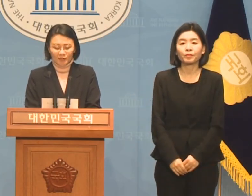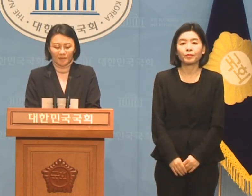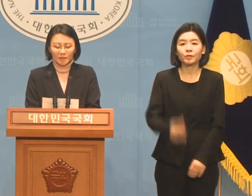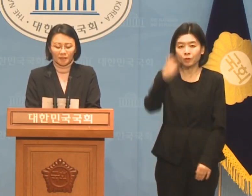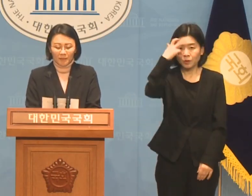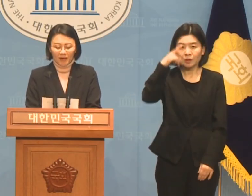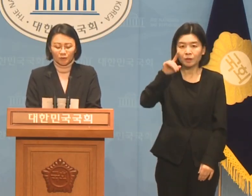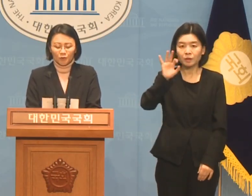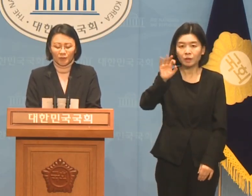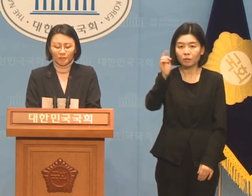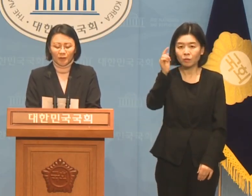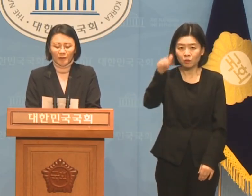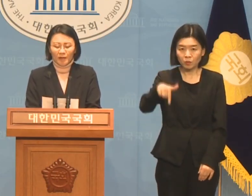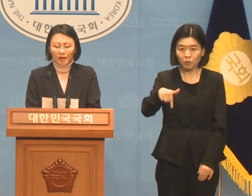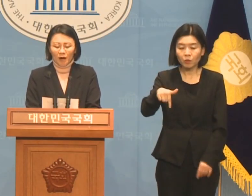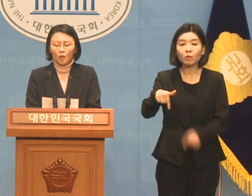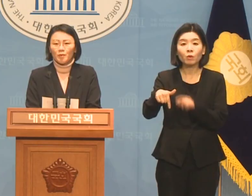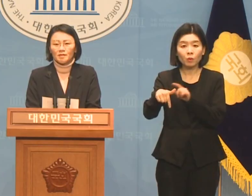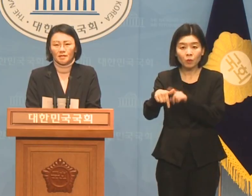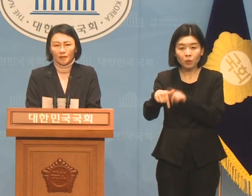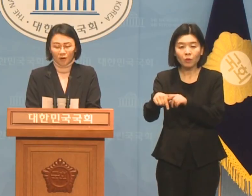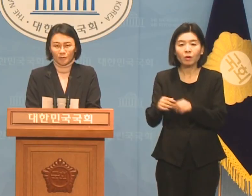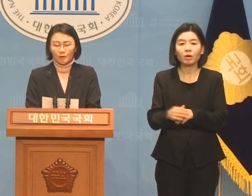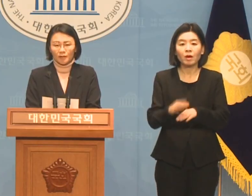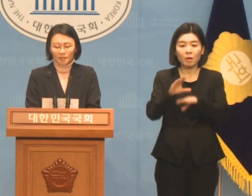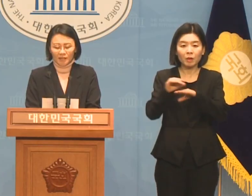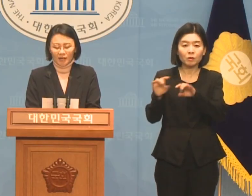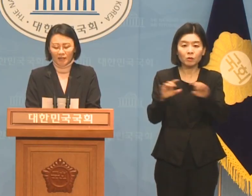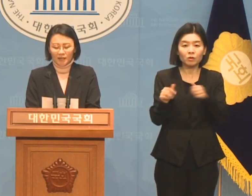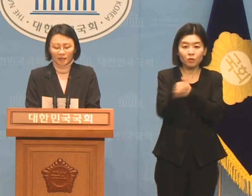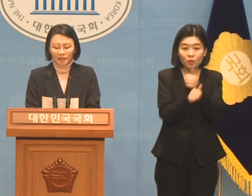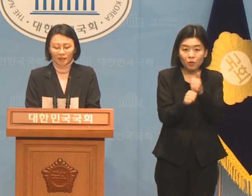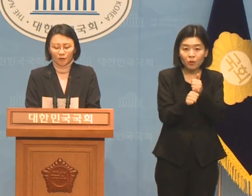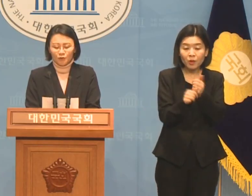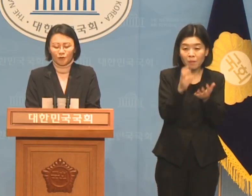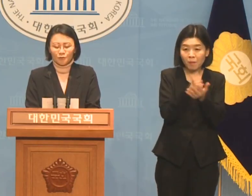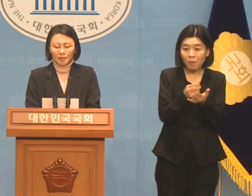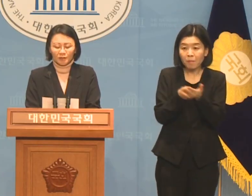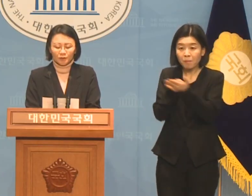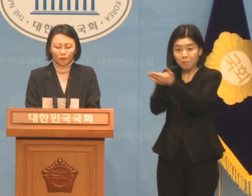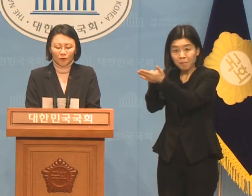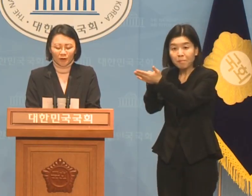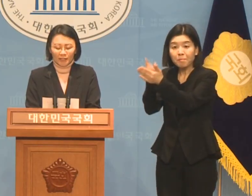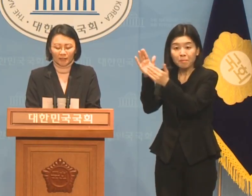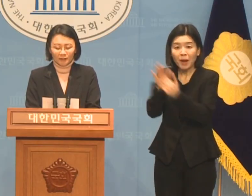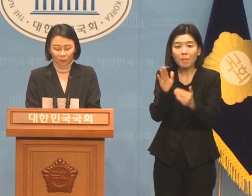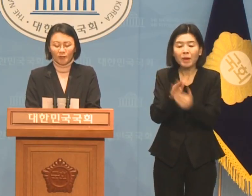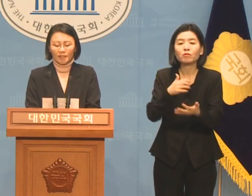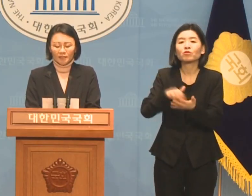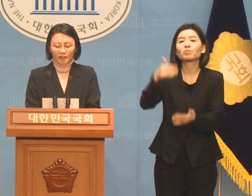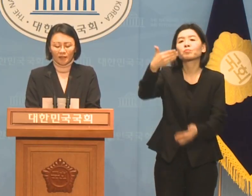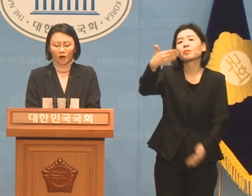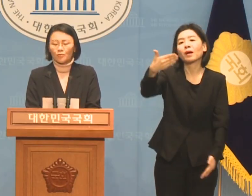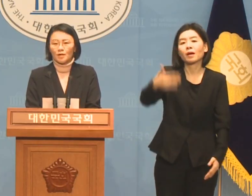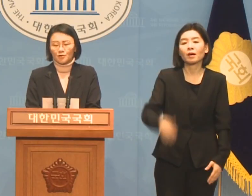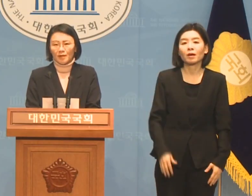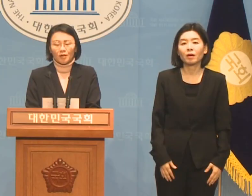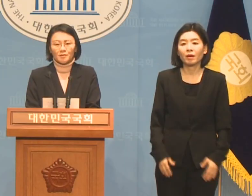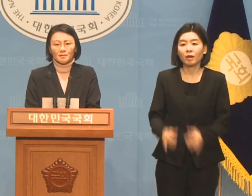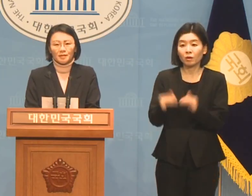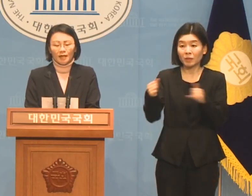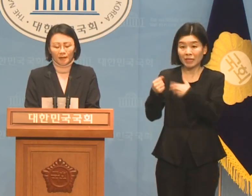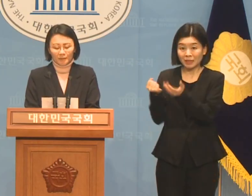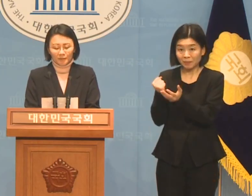최상목 3인 방통위법의 9번째 거부권 행사. 우리 국민들도 권한대행 거부할